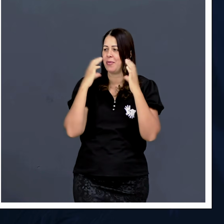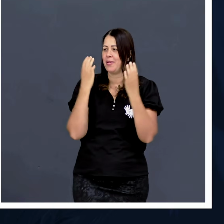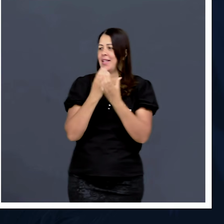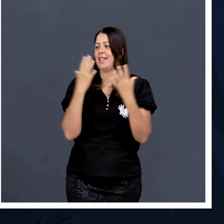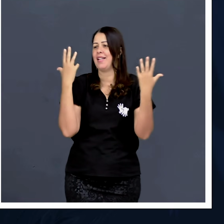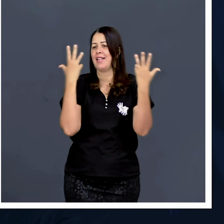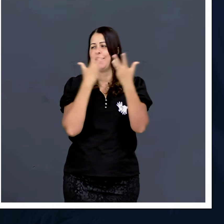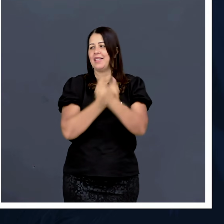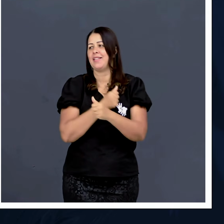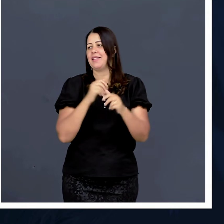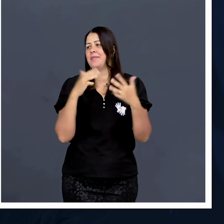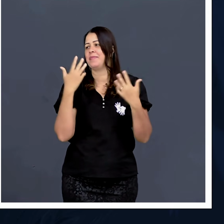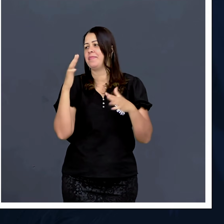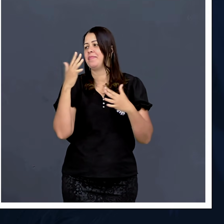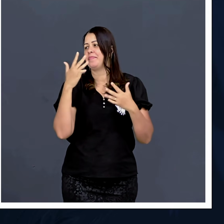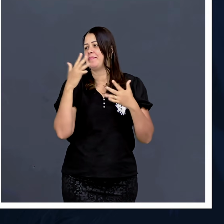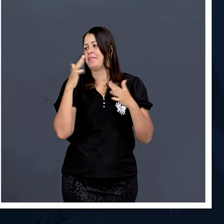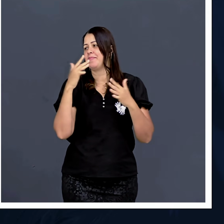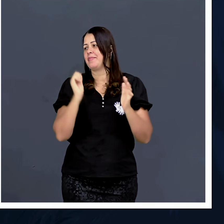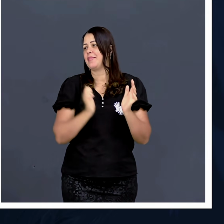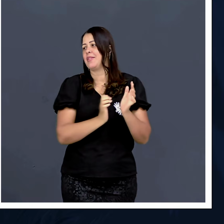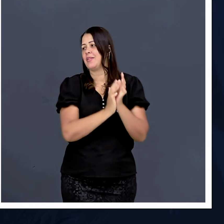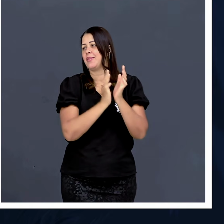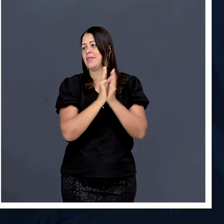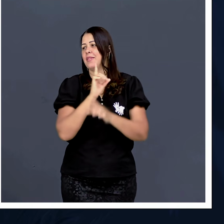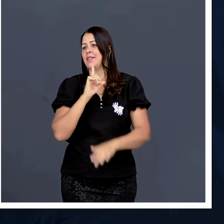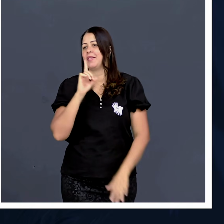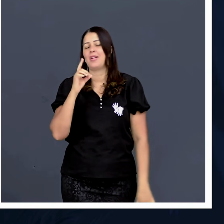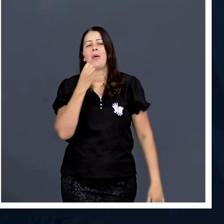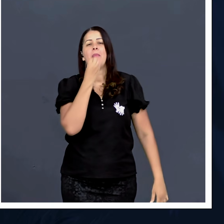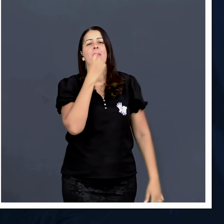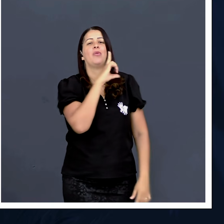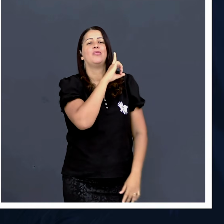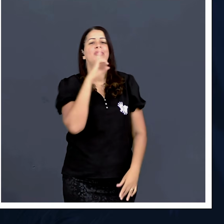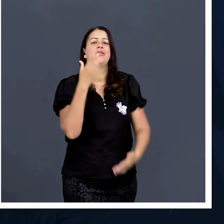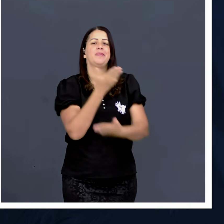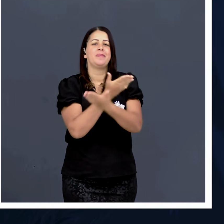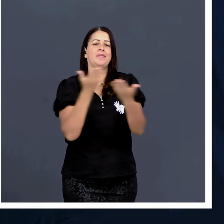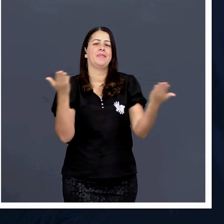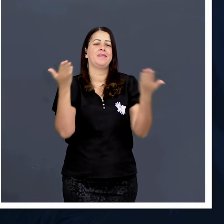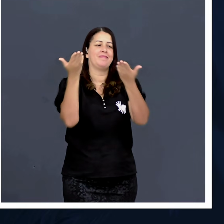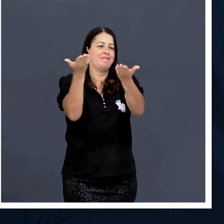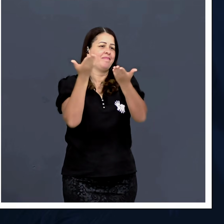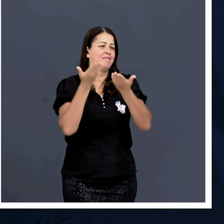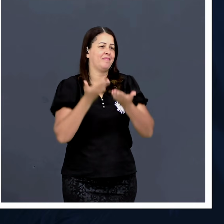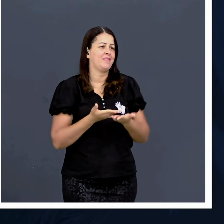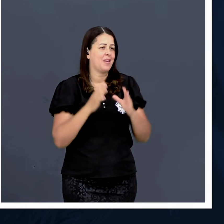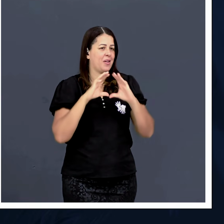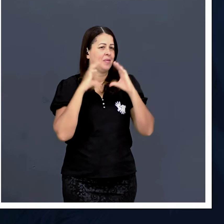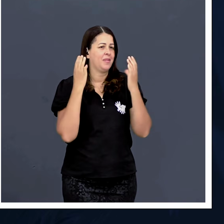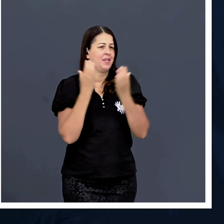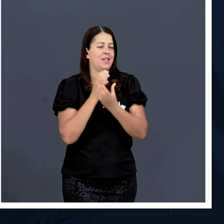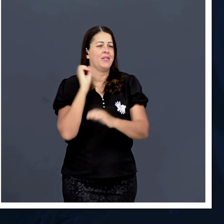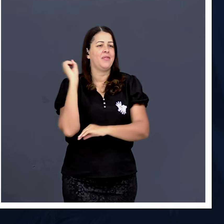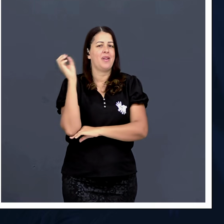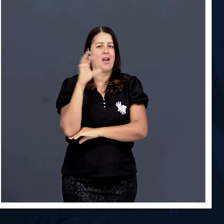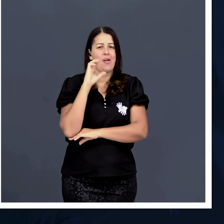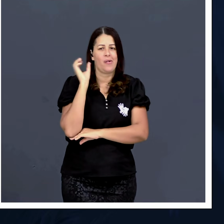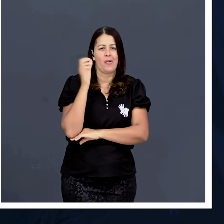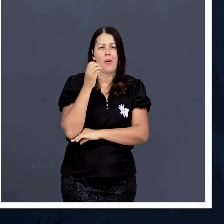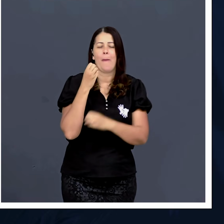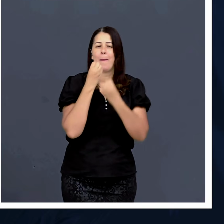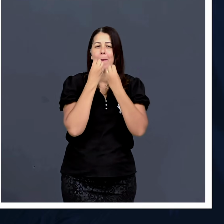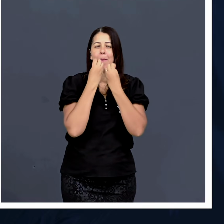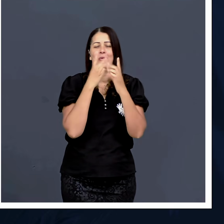linda. Louvado seja Deus. Muito bom dia. Sejam todos muito bem-vindos à comunidade Farol. Muito bom